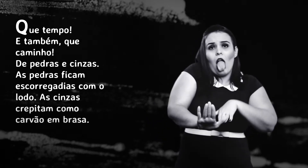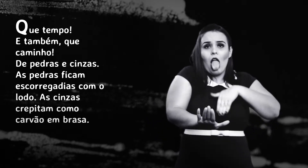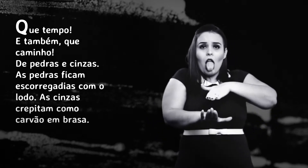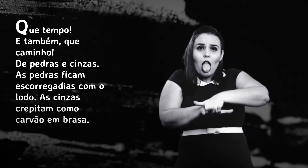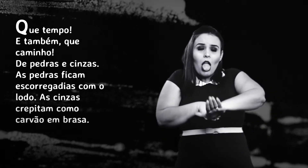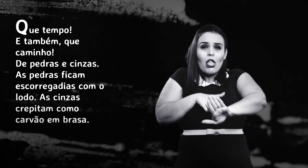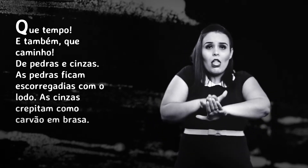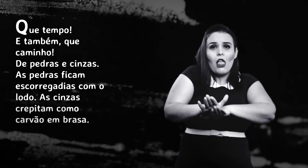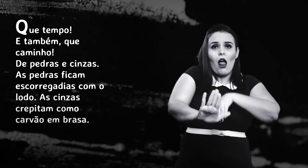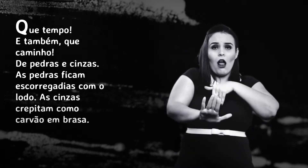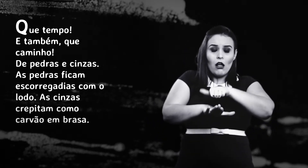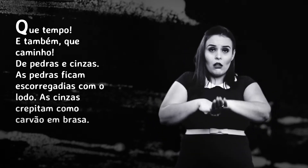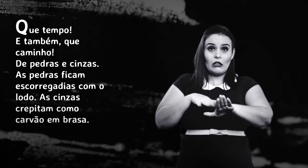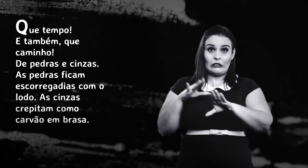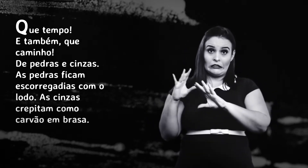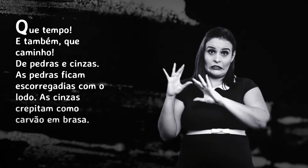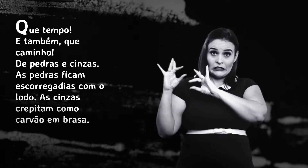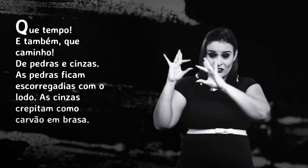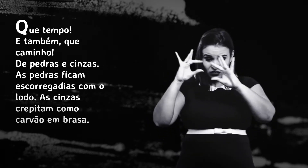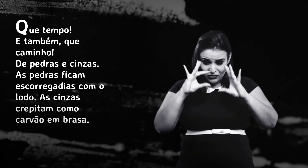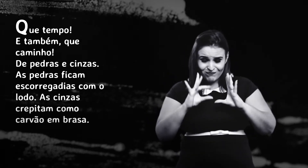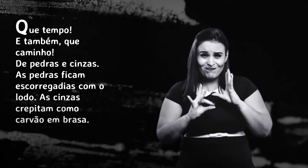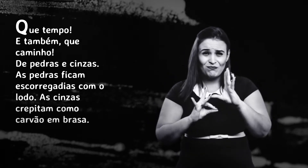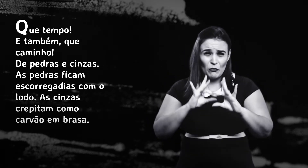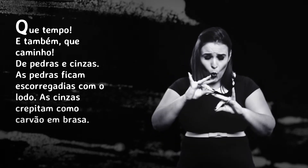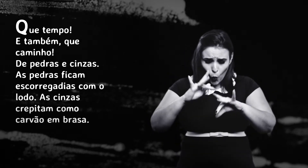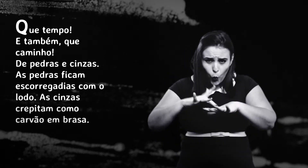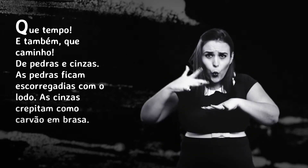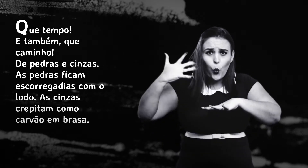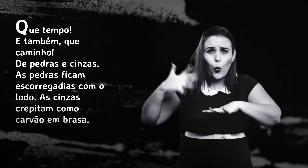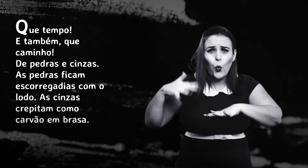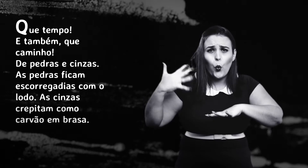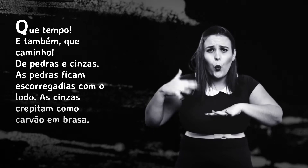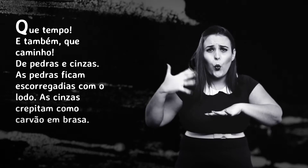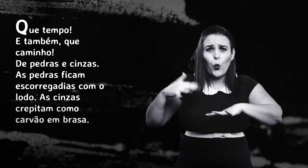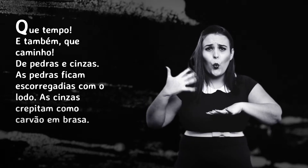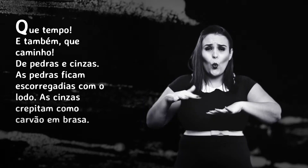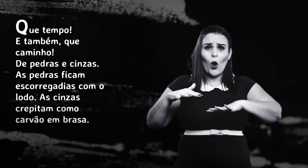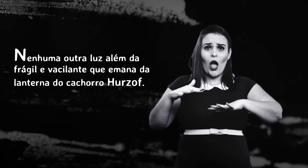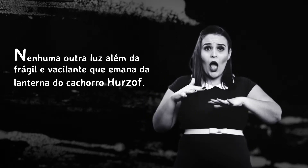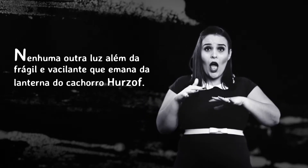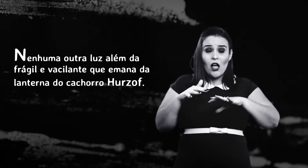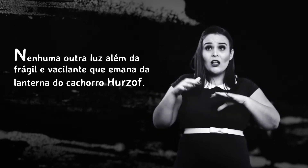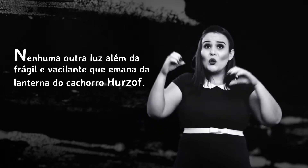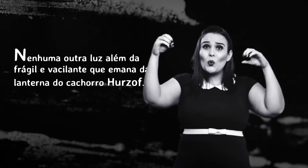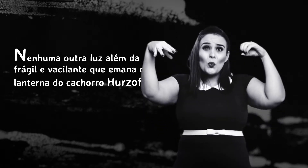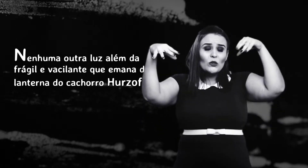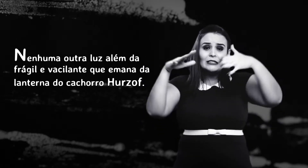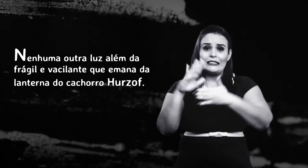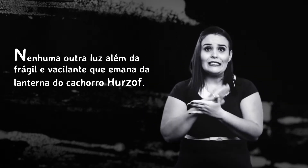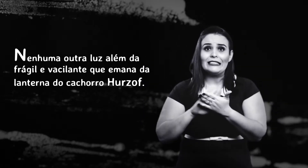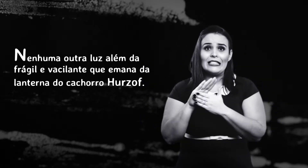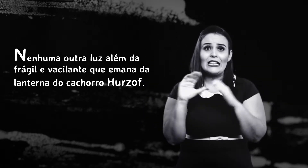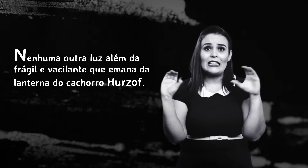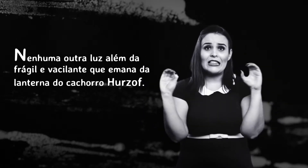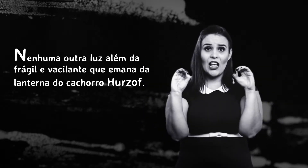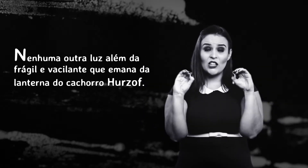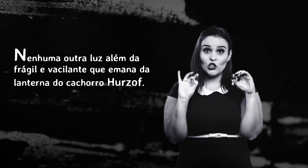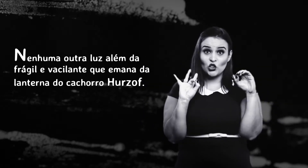com o lodo. As cinzas crepitam como carvão em brasa. Nenhuma outra luz, além da